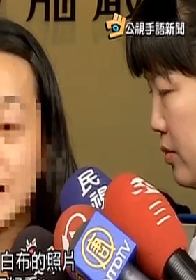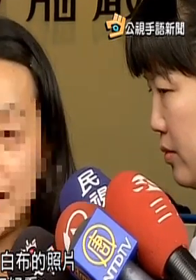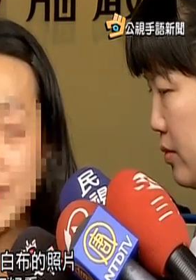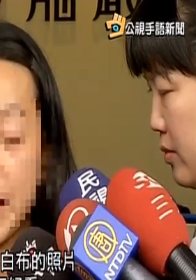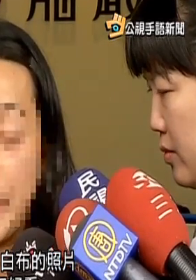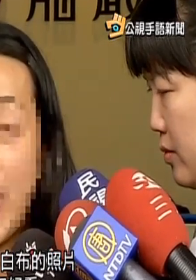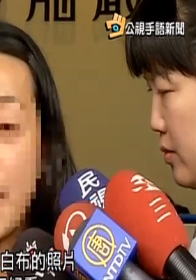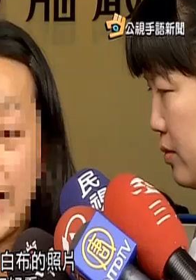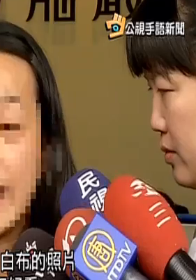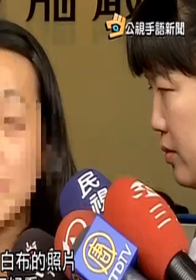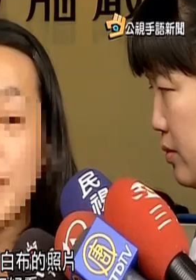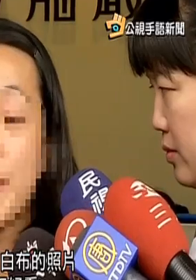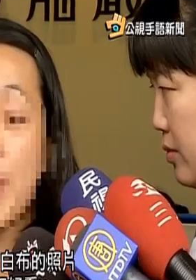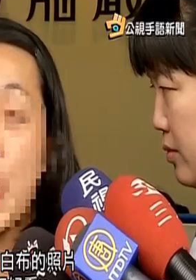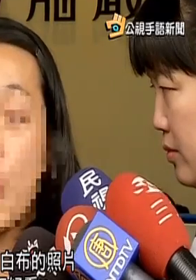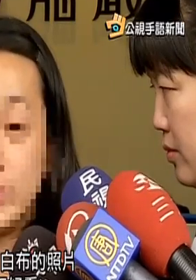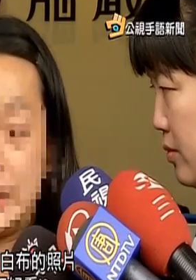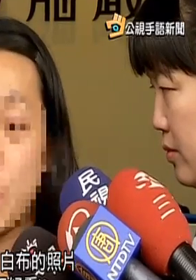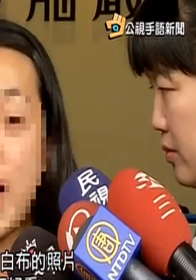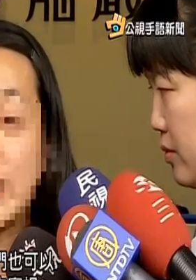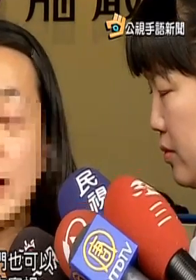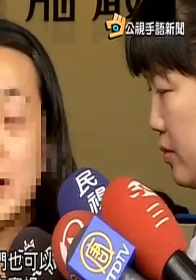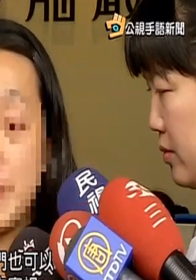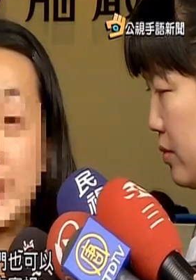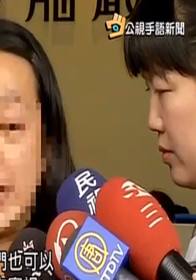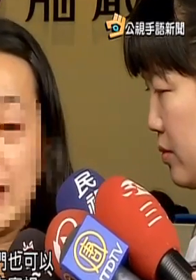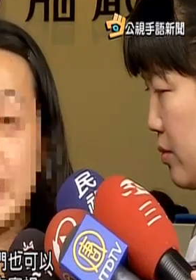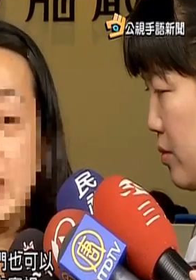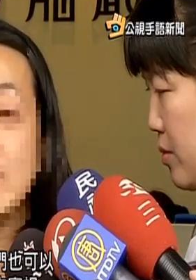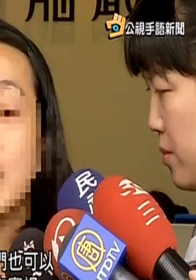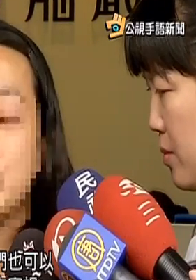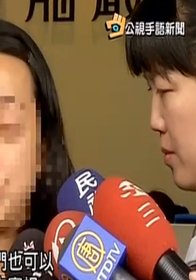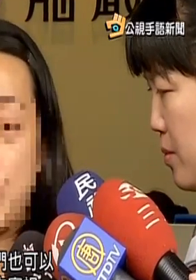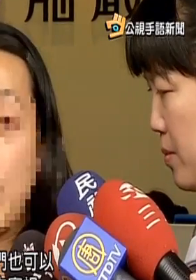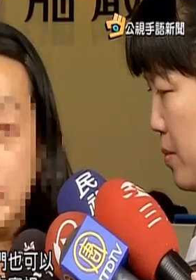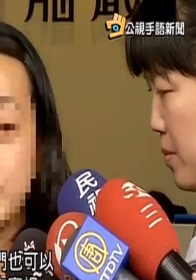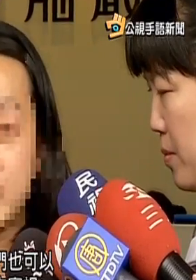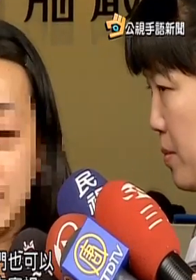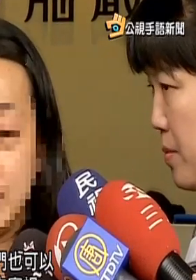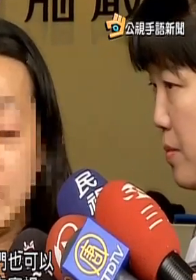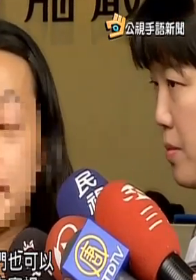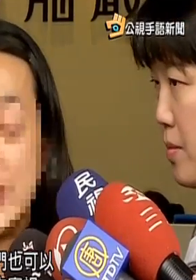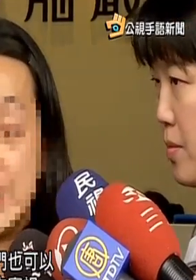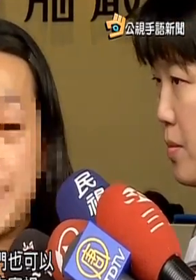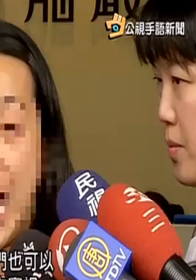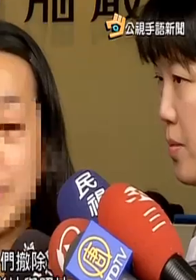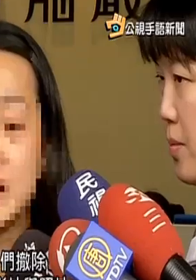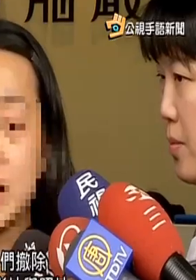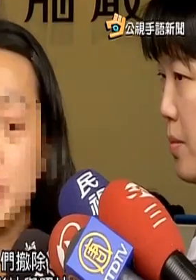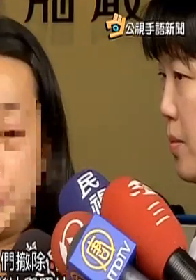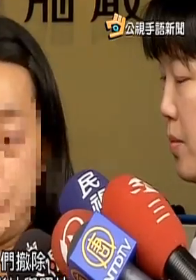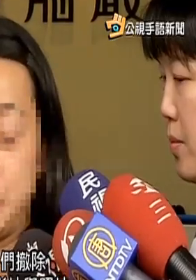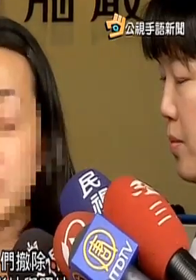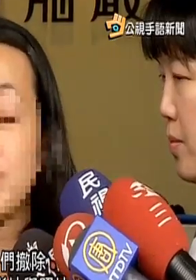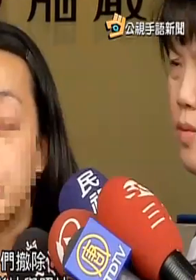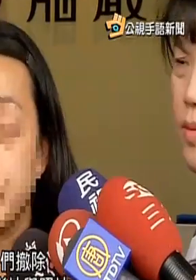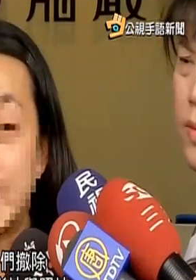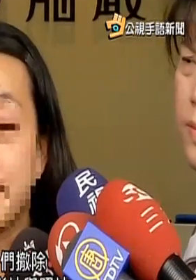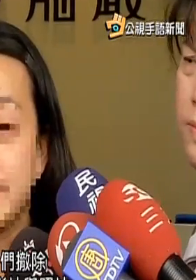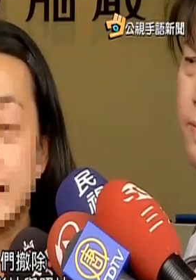真的很不好看，我希望你们也可以主动回去审视，并且把他们撤除。住家附近的